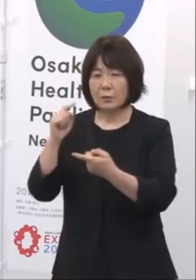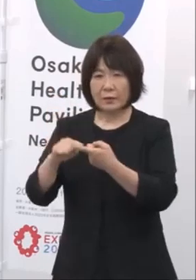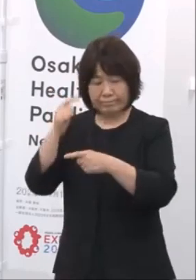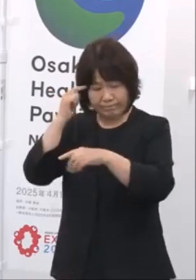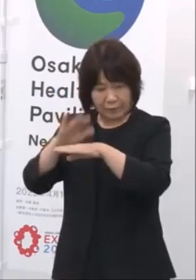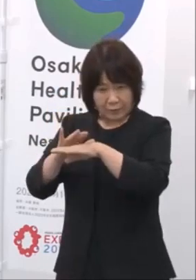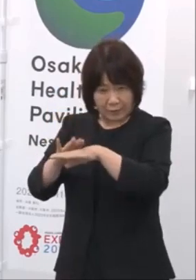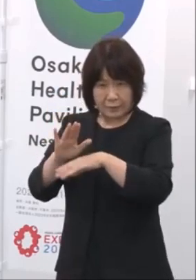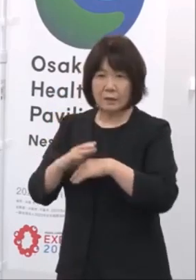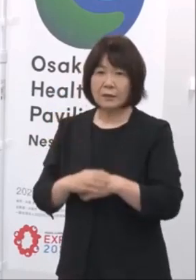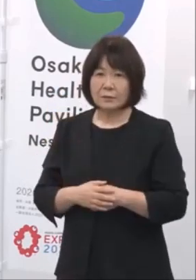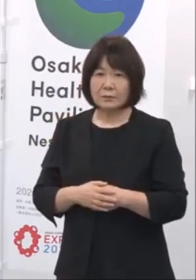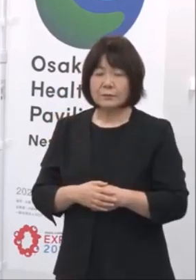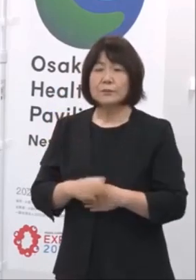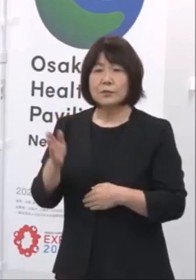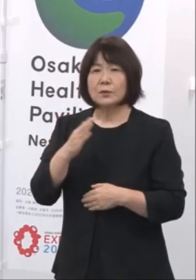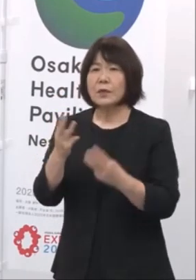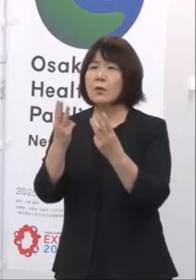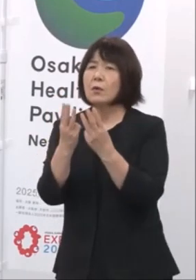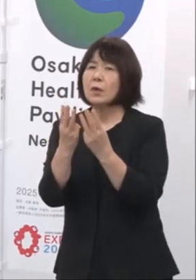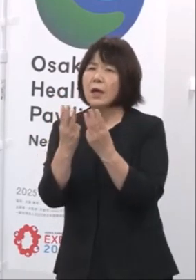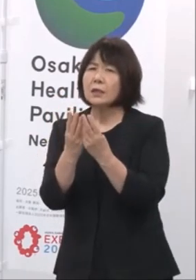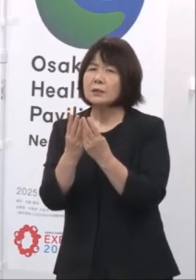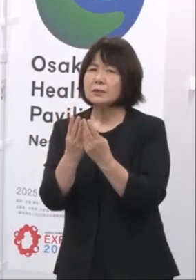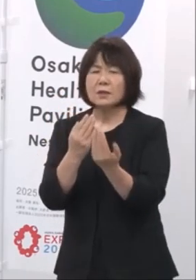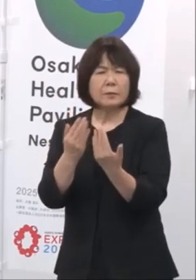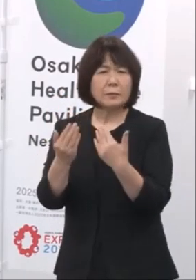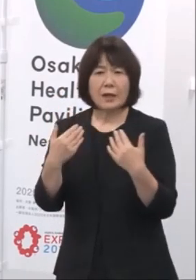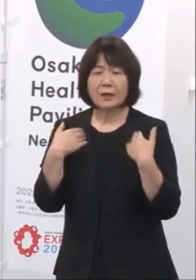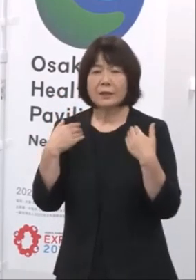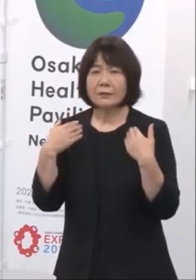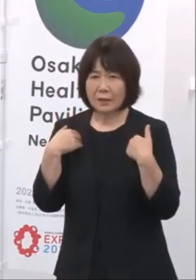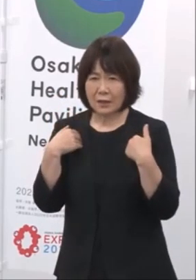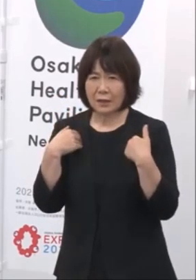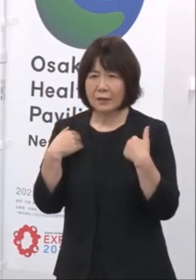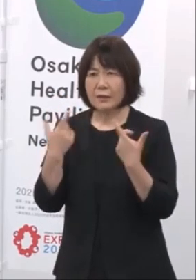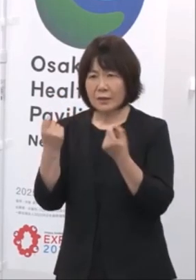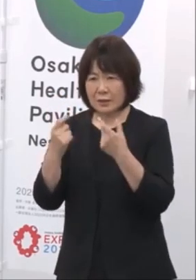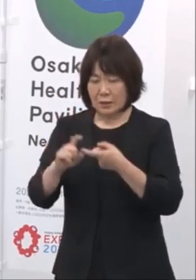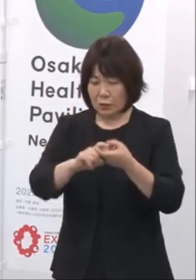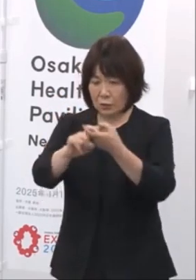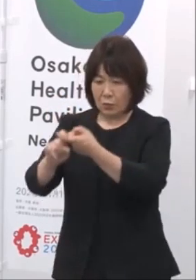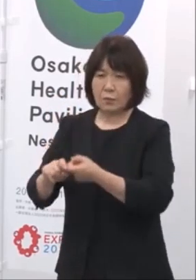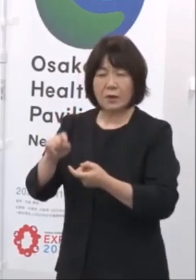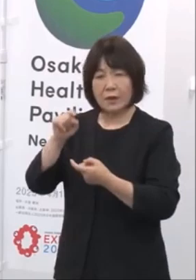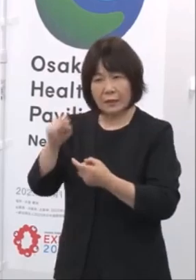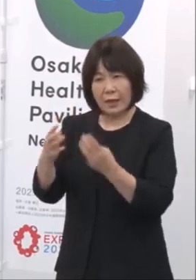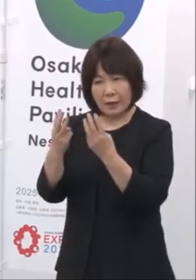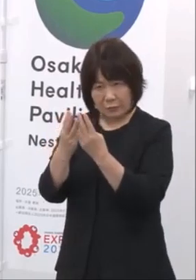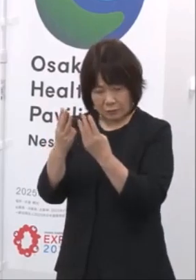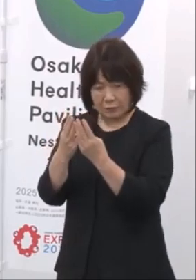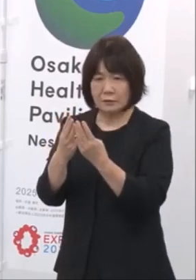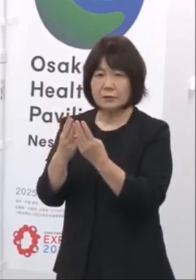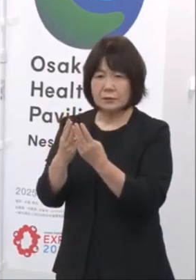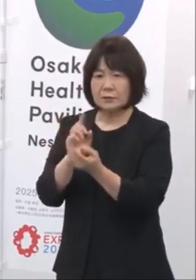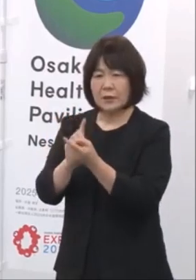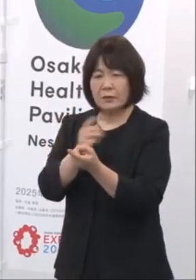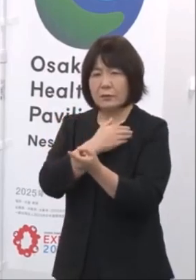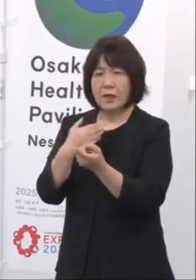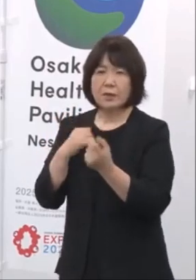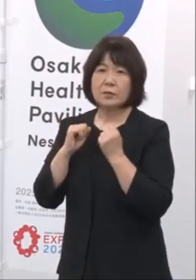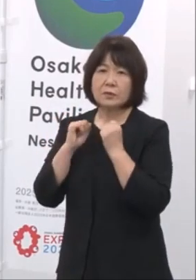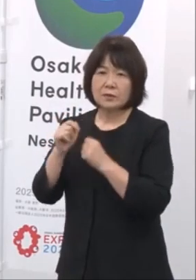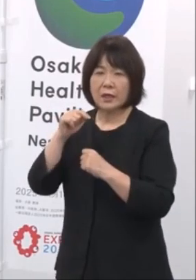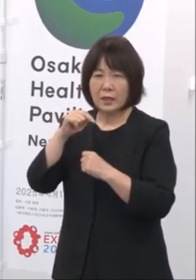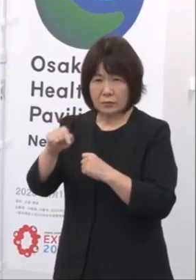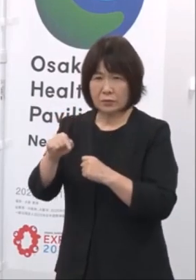というふうに思います。ちょっとそこの数まではわからないですけれども、そこはしっかり教会において対応できるようにしていく